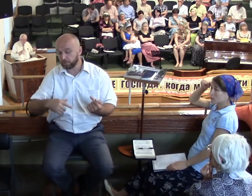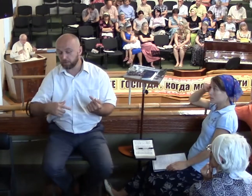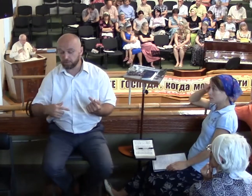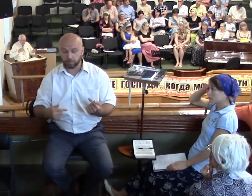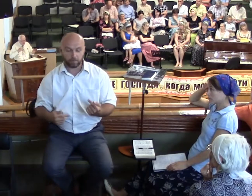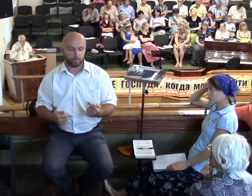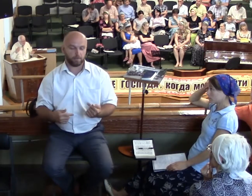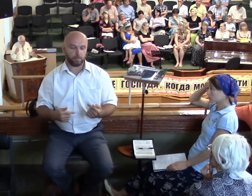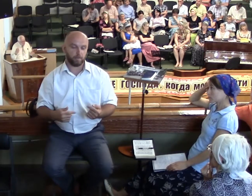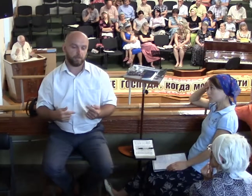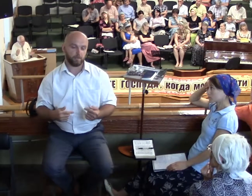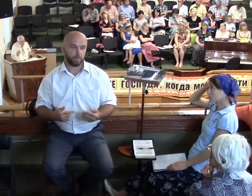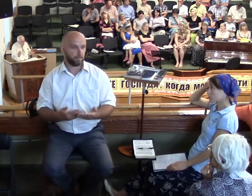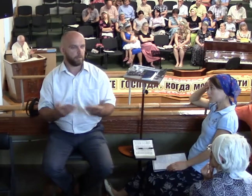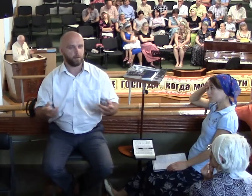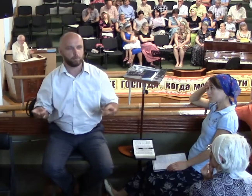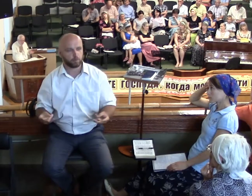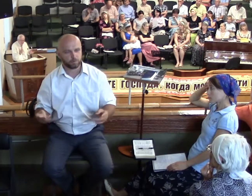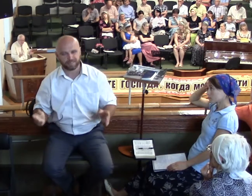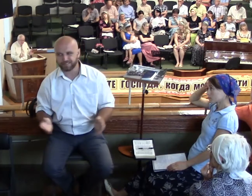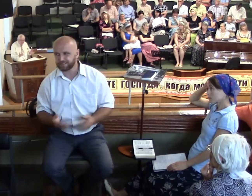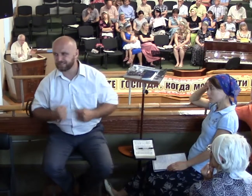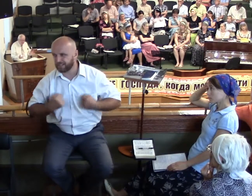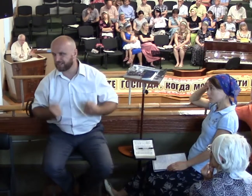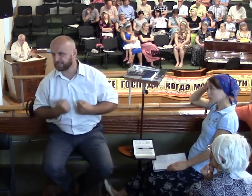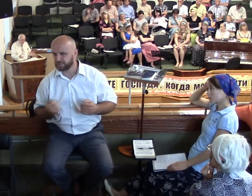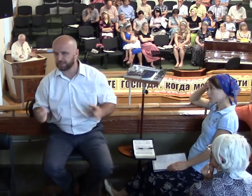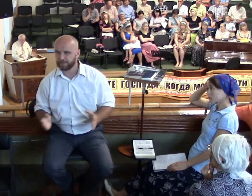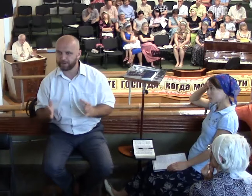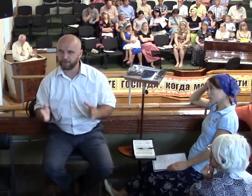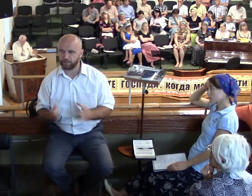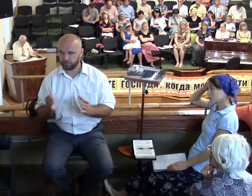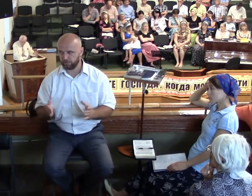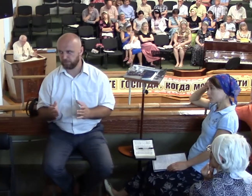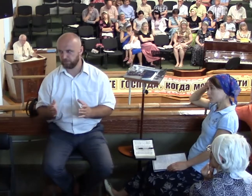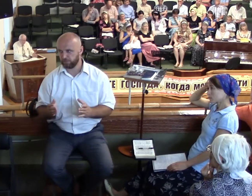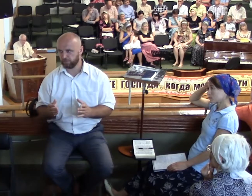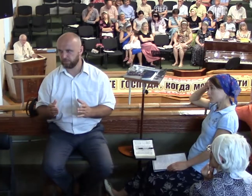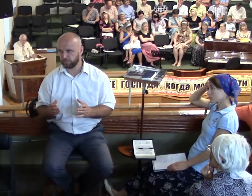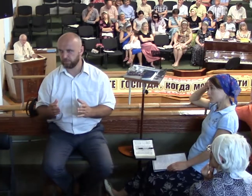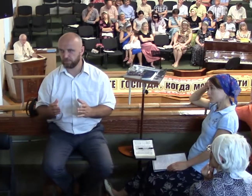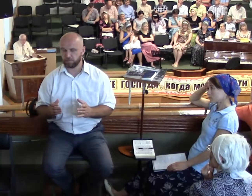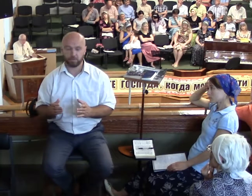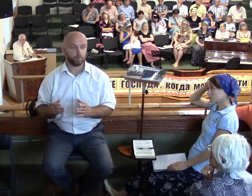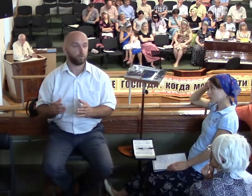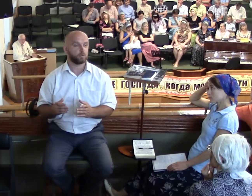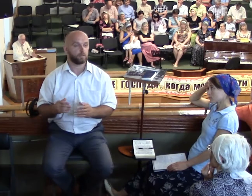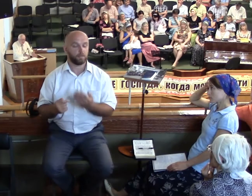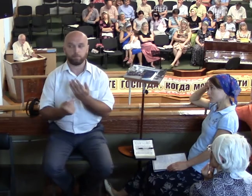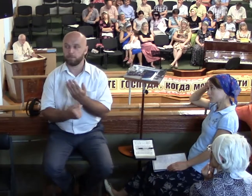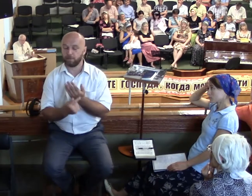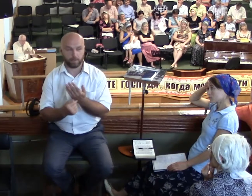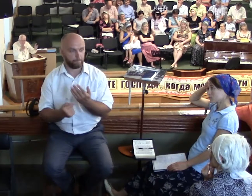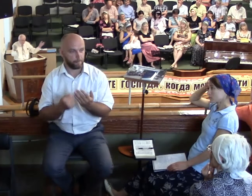покажут им, что-то им, куда-то их выйдут какой-то грех маленький. А наставь юношу в начале пути твоего,